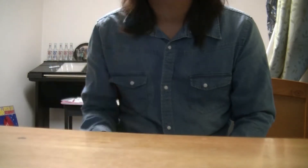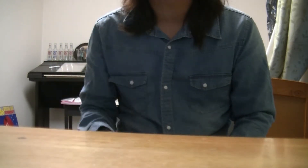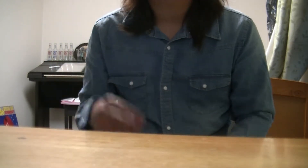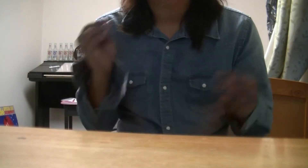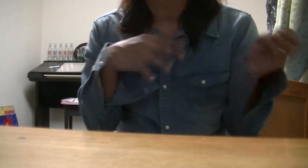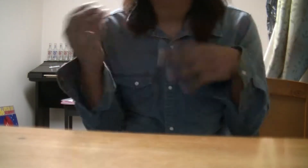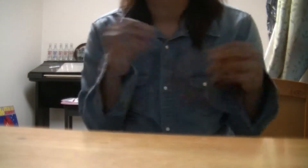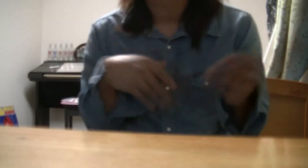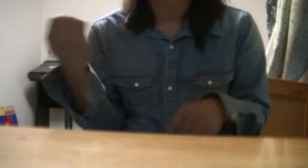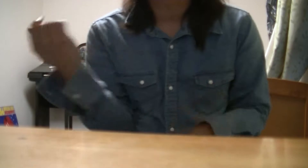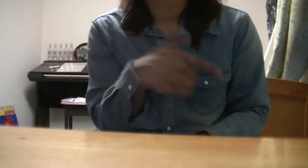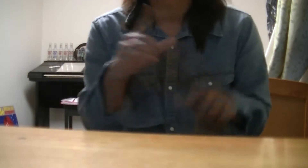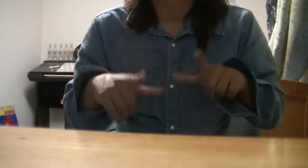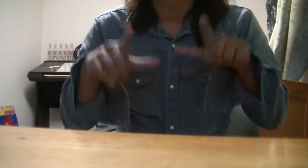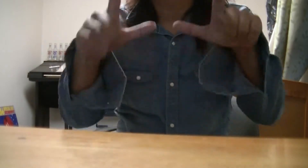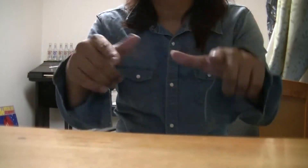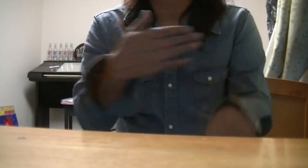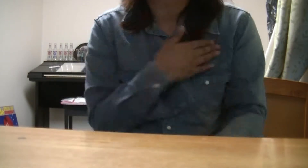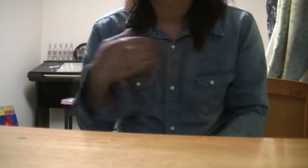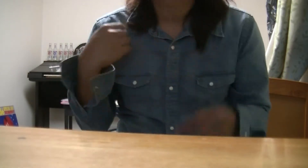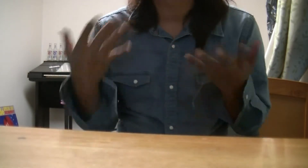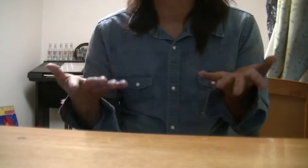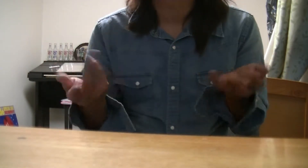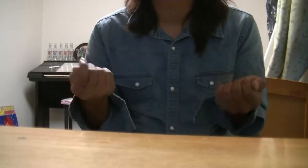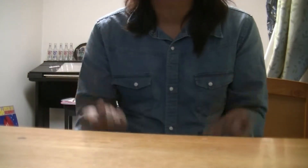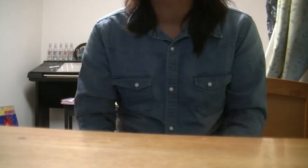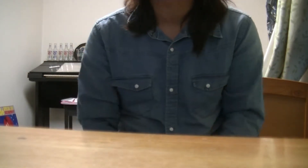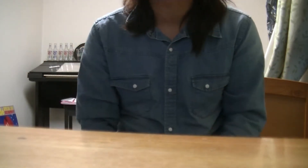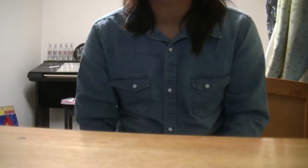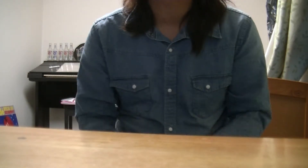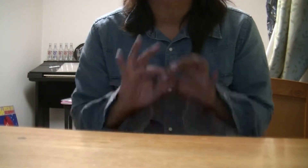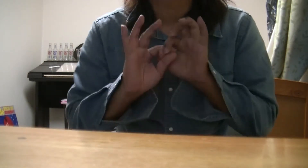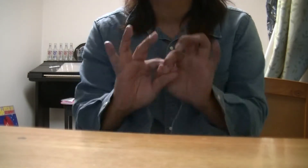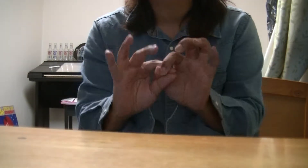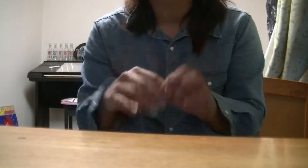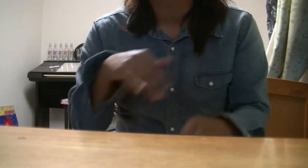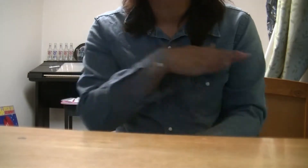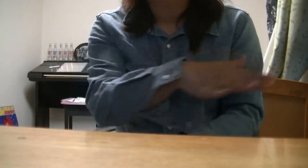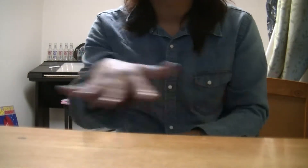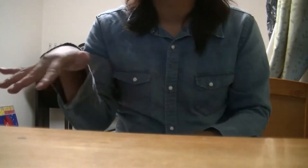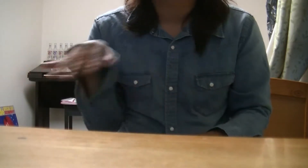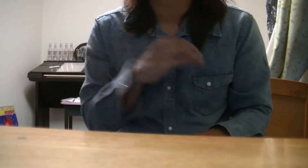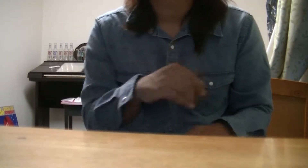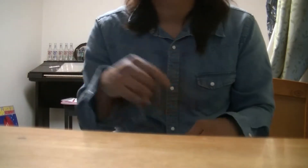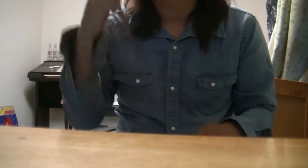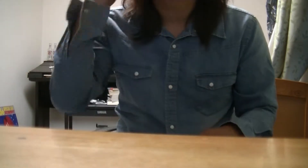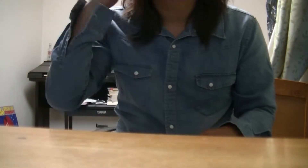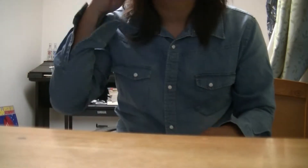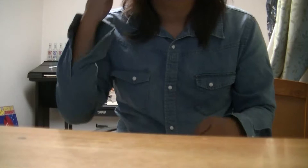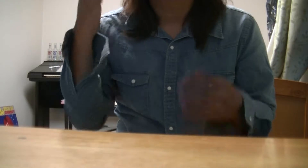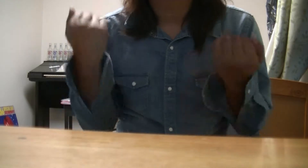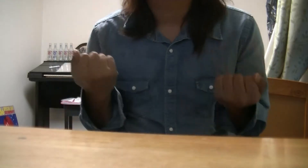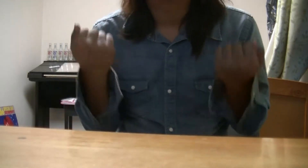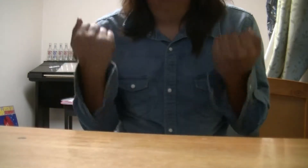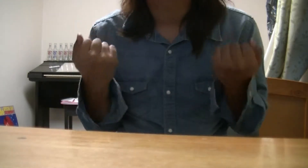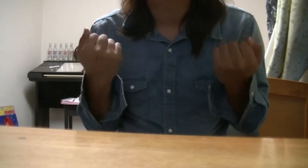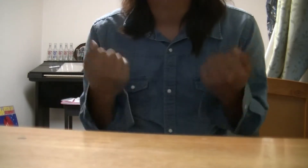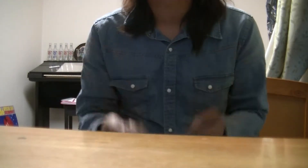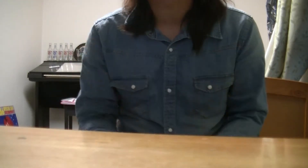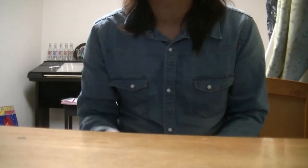すぐに答えが出てましたよね。ということはもうみんなはこっちの考え方今持ててるんです。なぜか新しいチャレンジをした